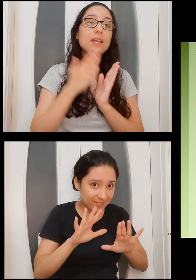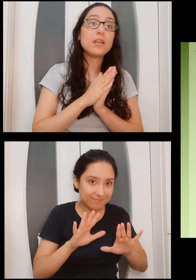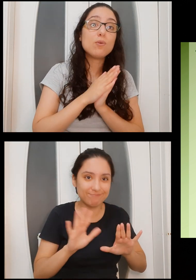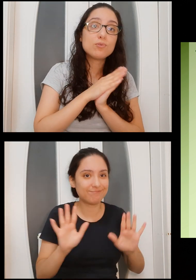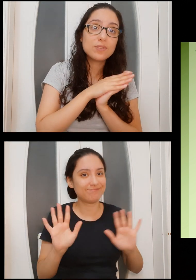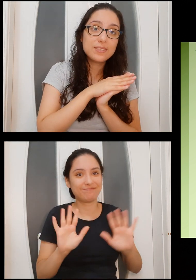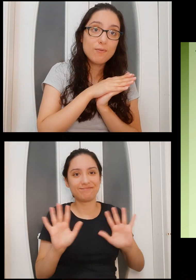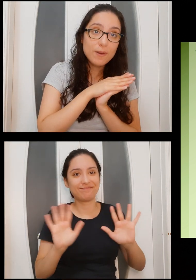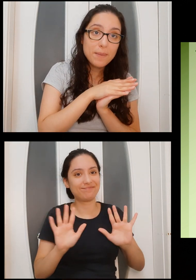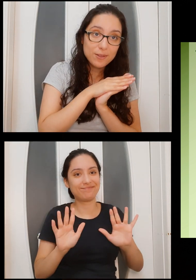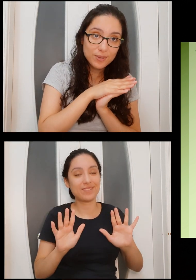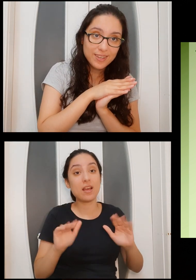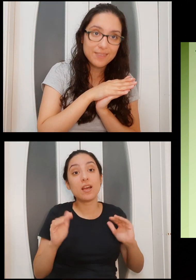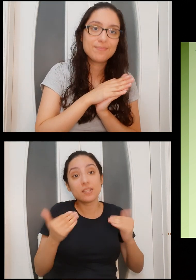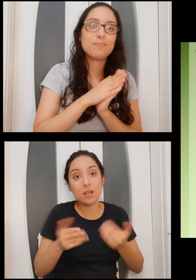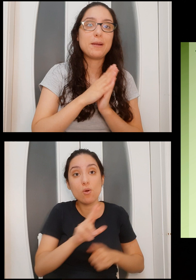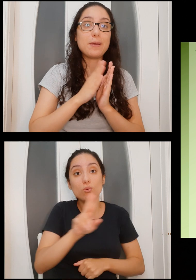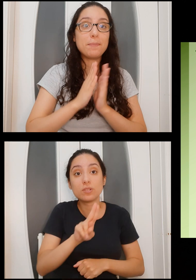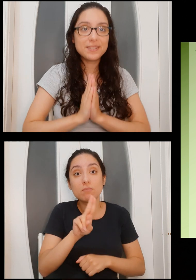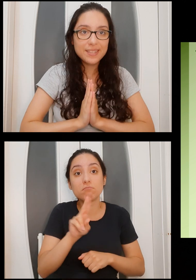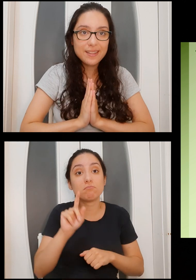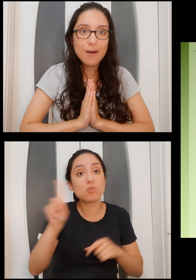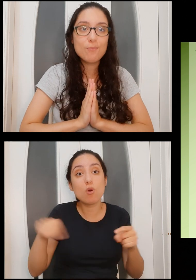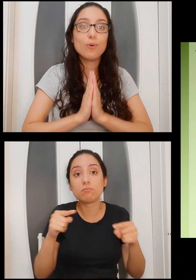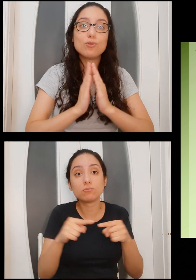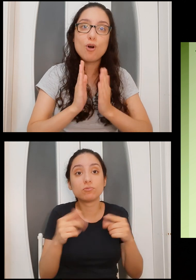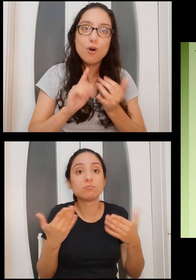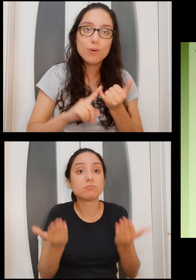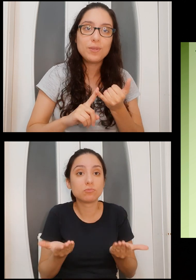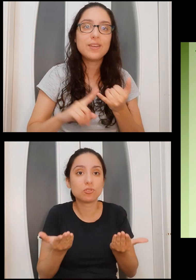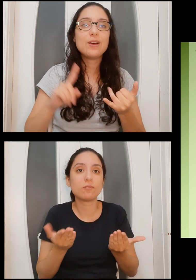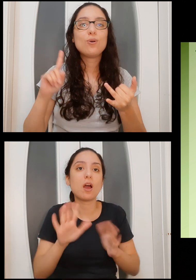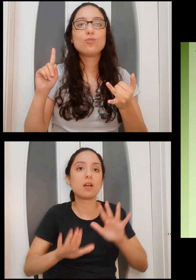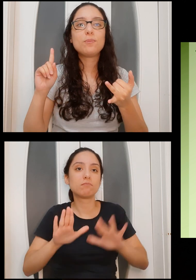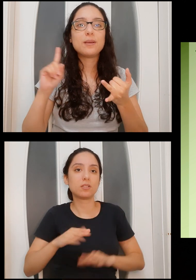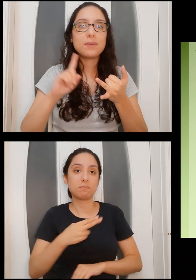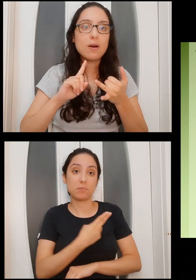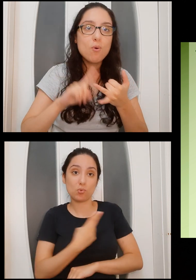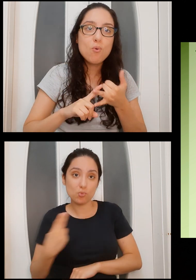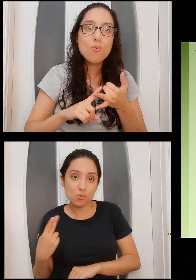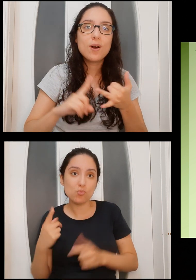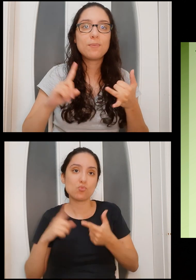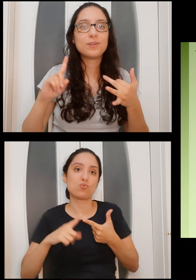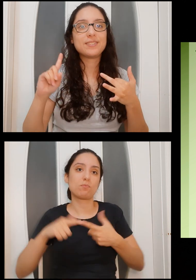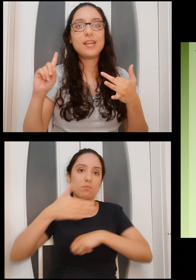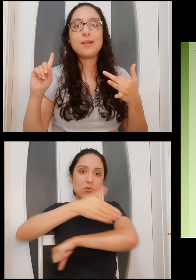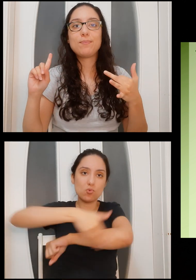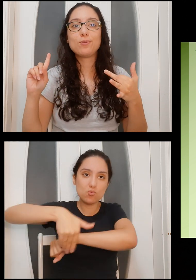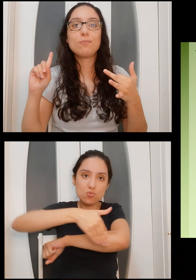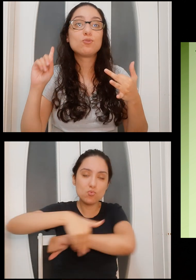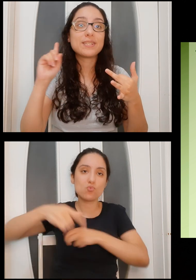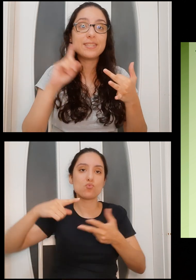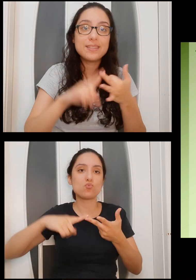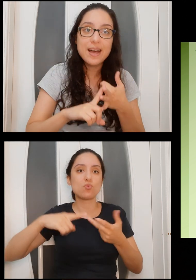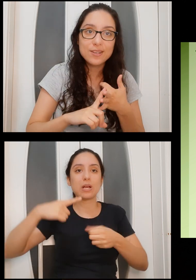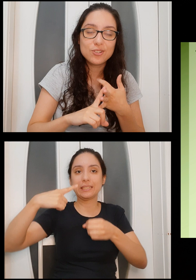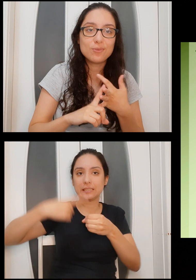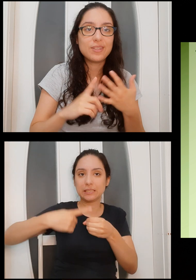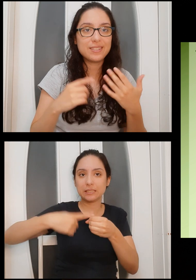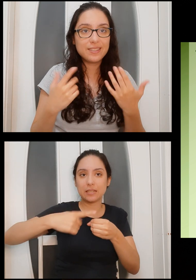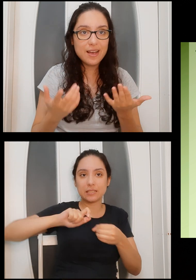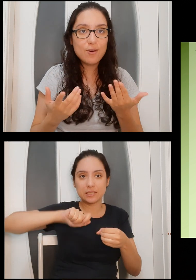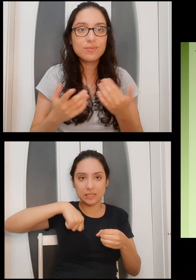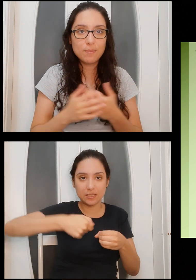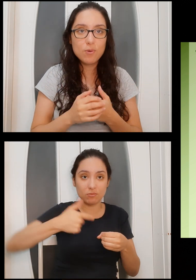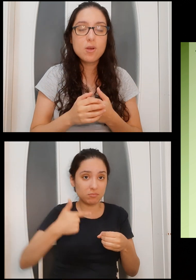assim, para que eu uso esse alfabeto aqui? Para me apresentar o meu nome, o nome da minha rua, por exemplo, o nome de uma cidade